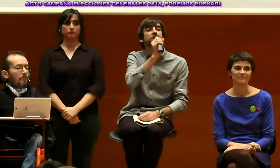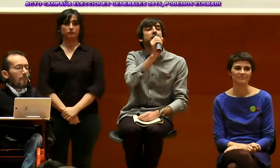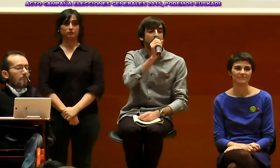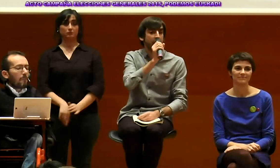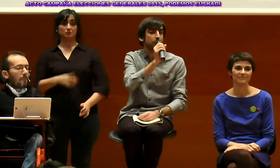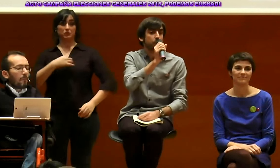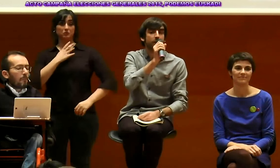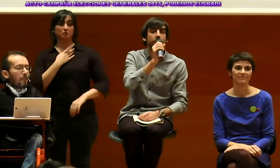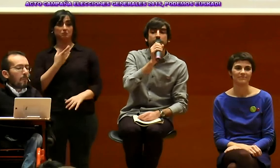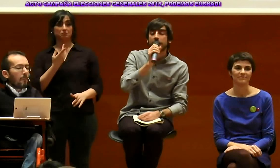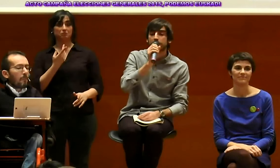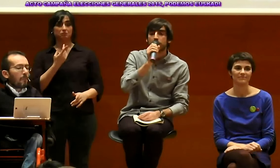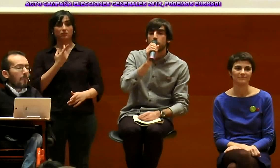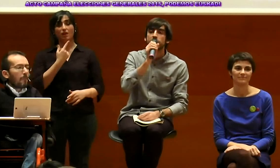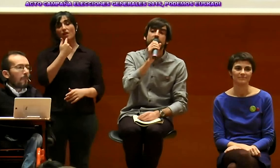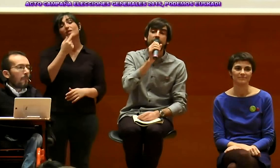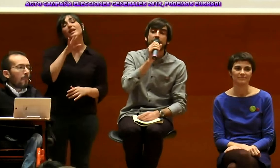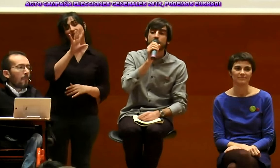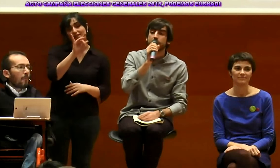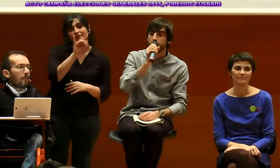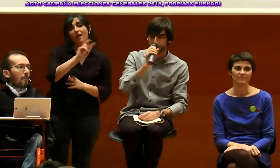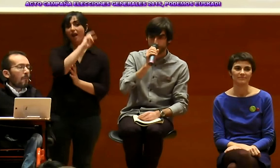Decimos sí a la plurinacionalidad o sí